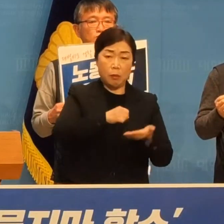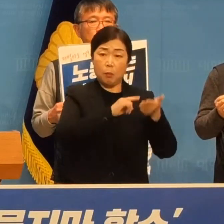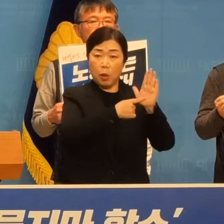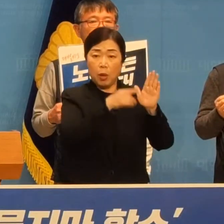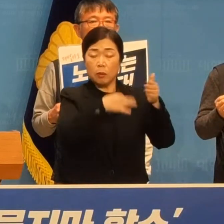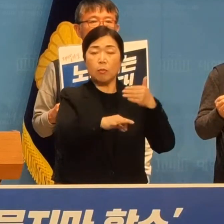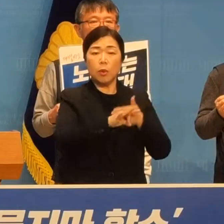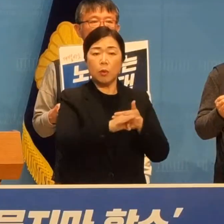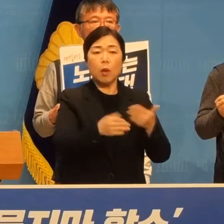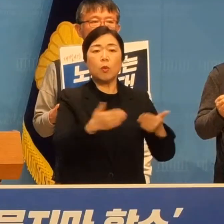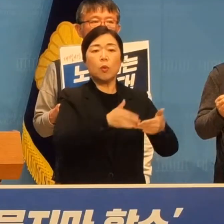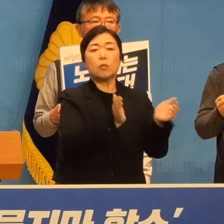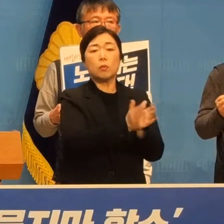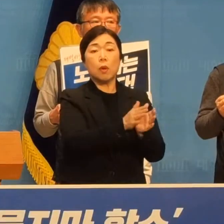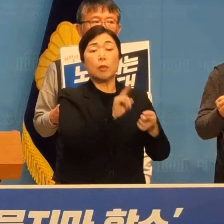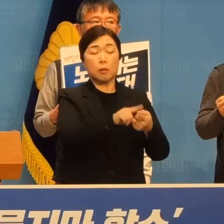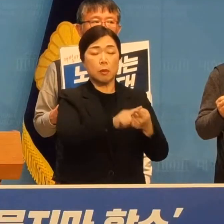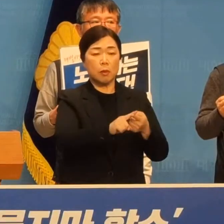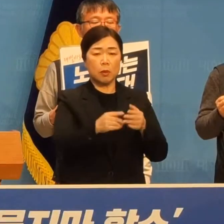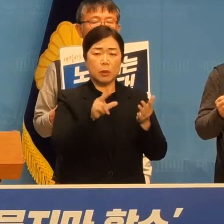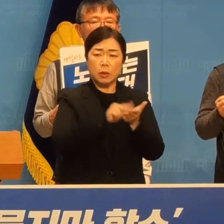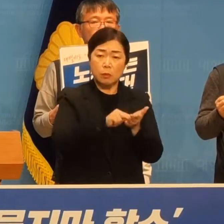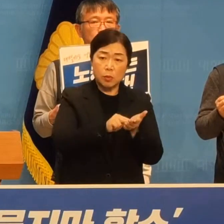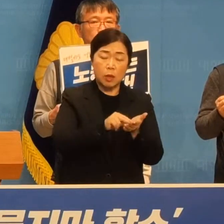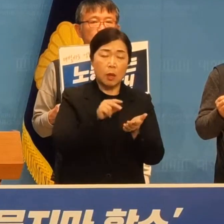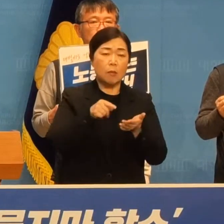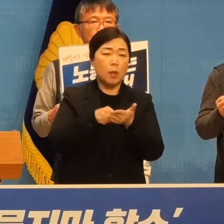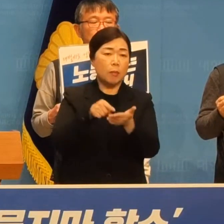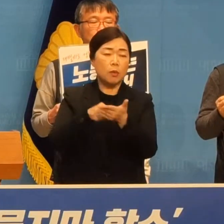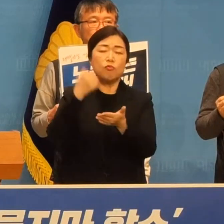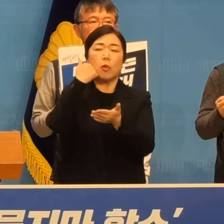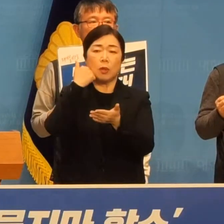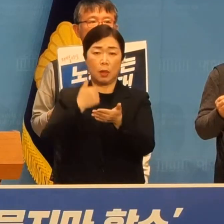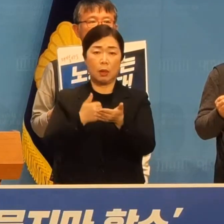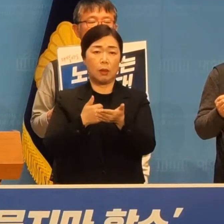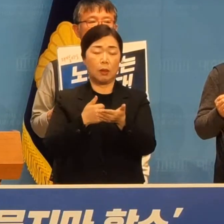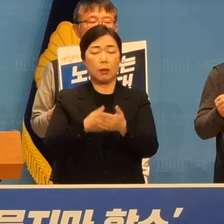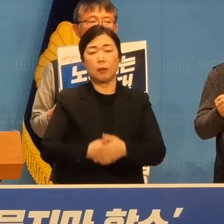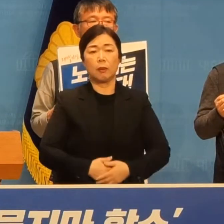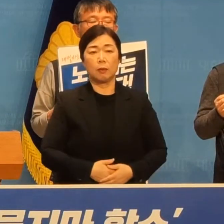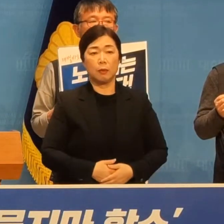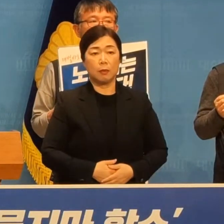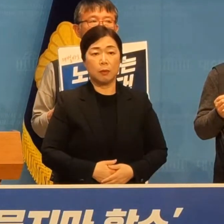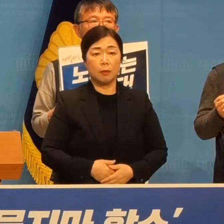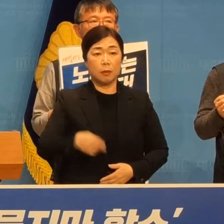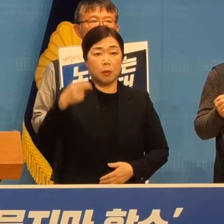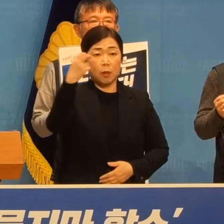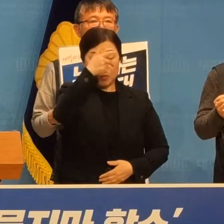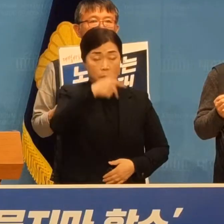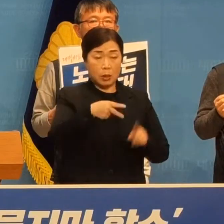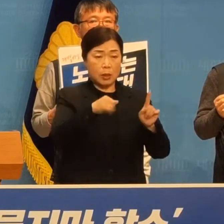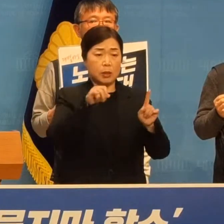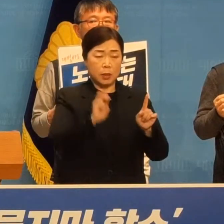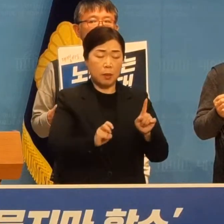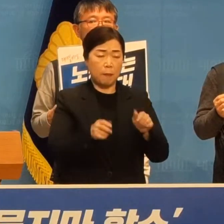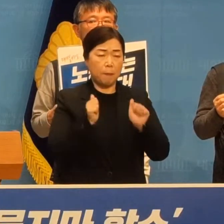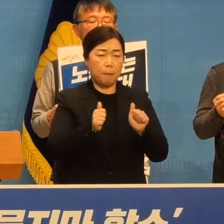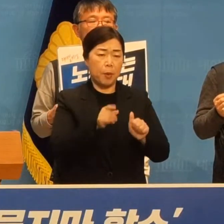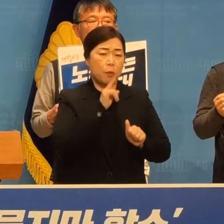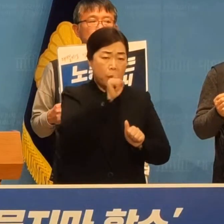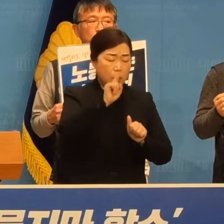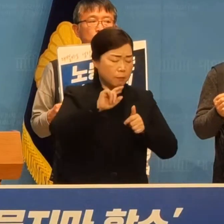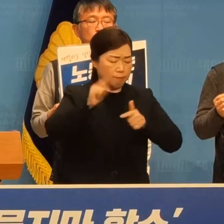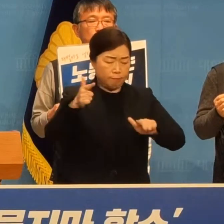더 이상 직접 겪은 일에 대한 문제 제기를 할 수가 없을 것입니다. 그럼에도 검찰은 1심 판결에 불복하여